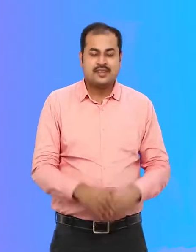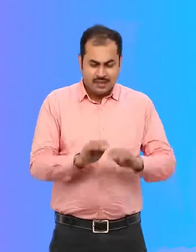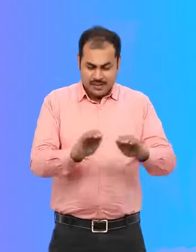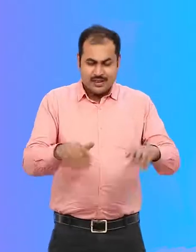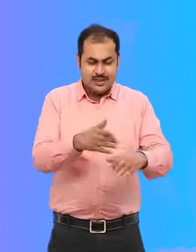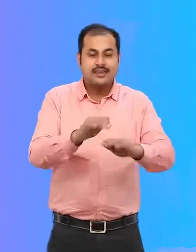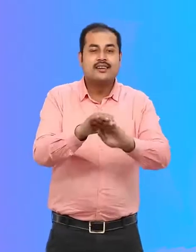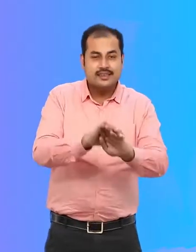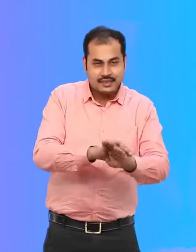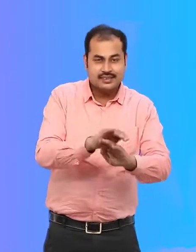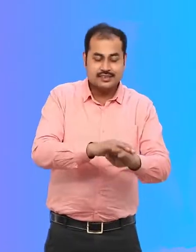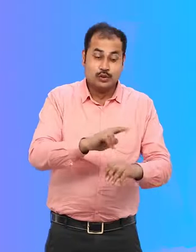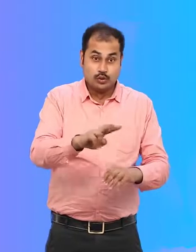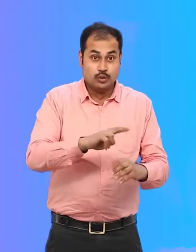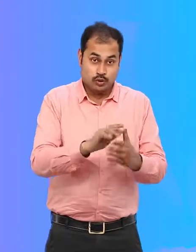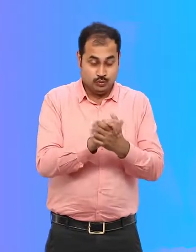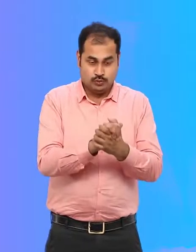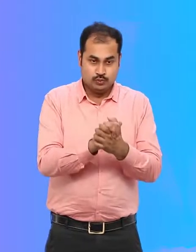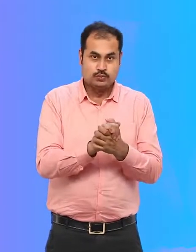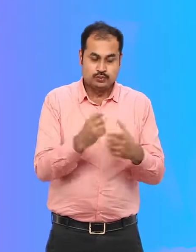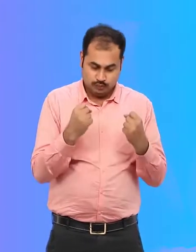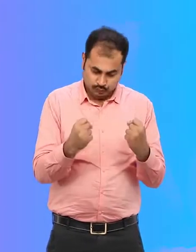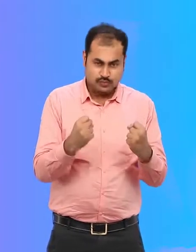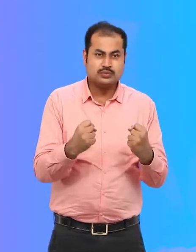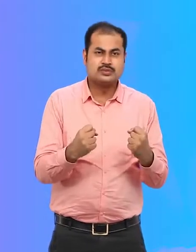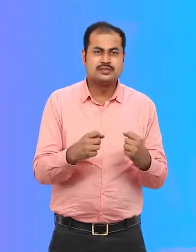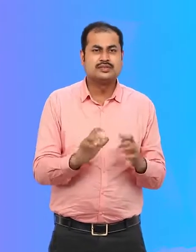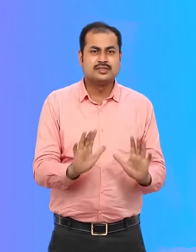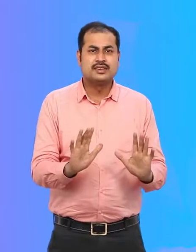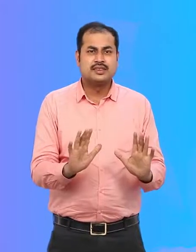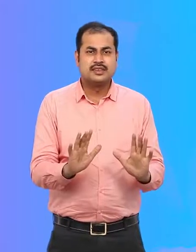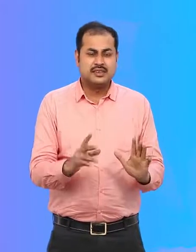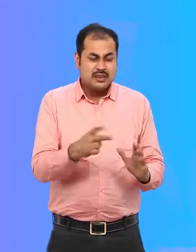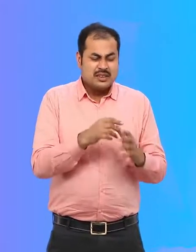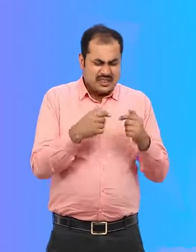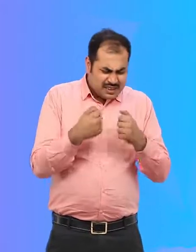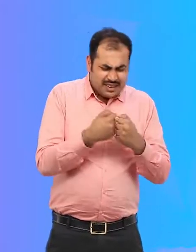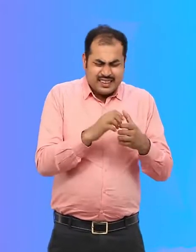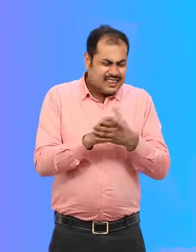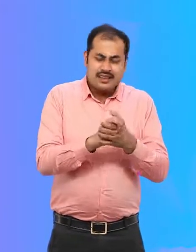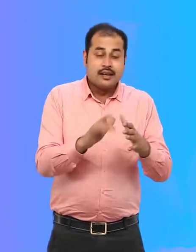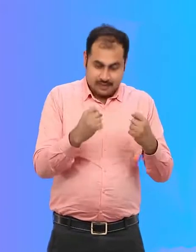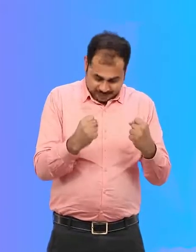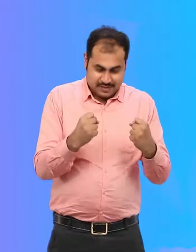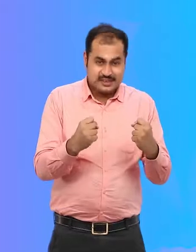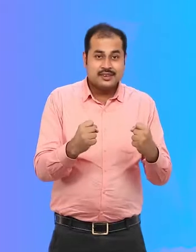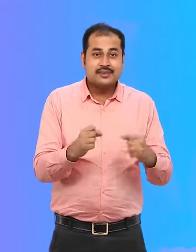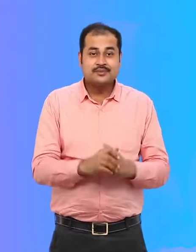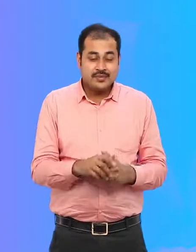हां मेरी प्यारी बच्ची तुम्हारी दोस्ती तो अब और अधिक मजबूत होगी तो है